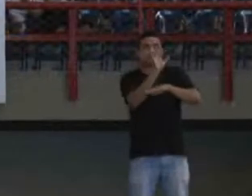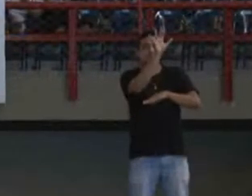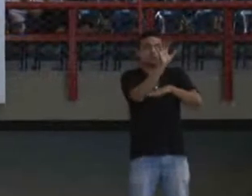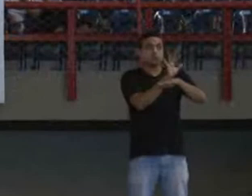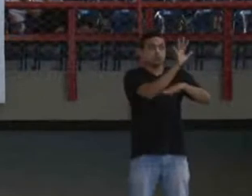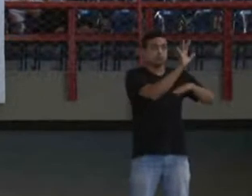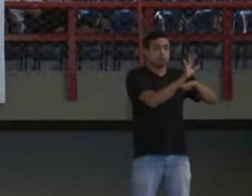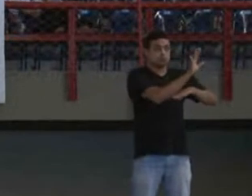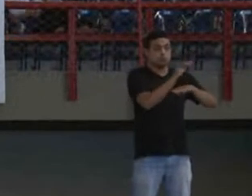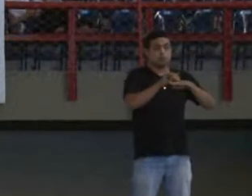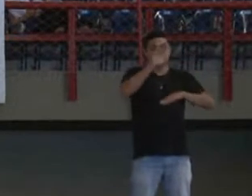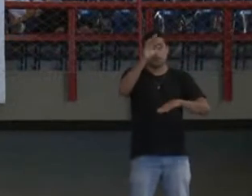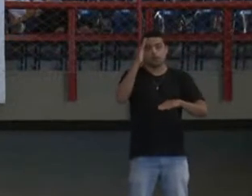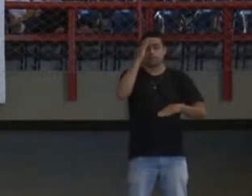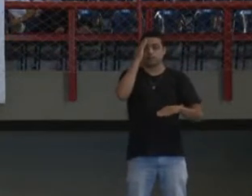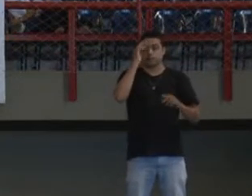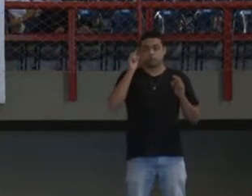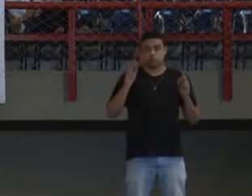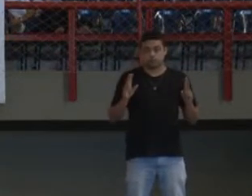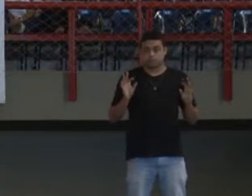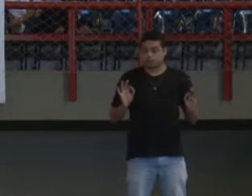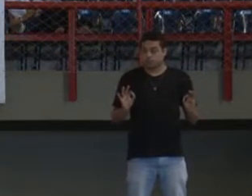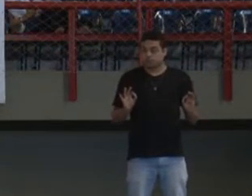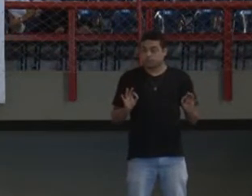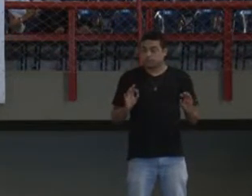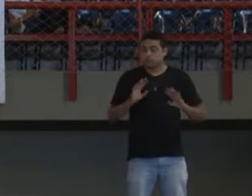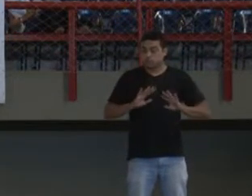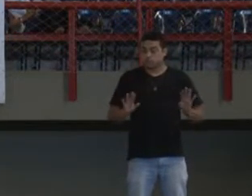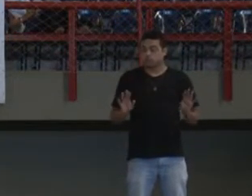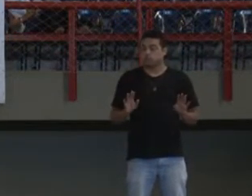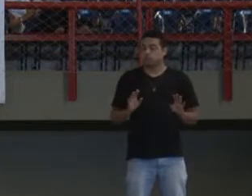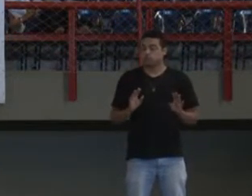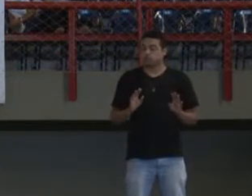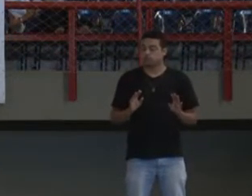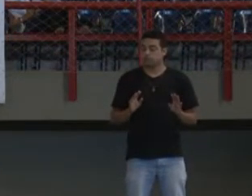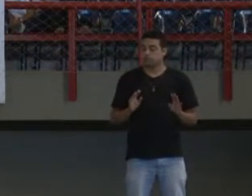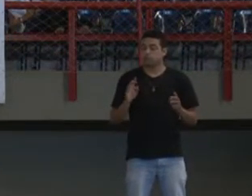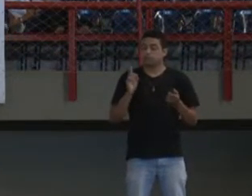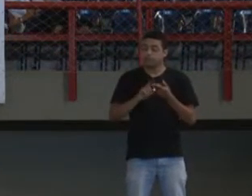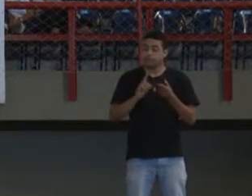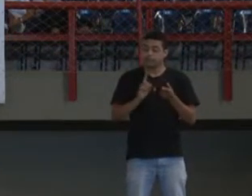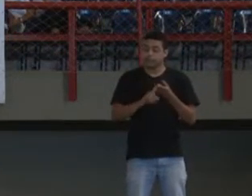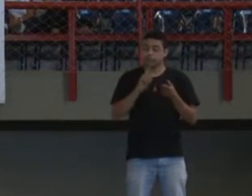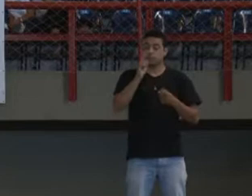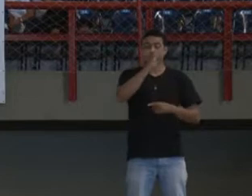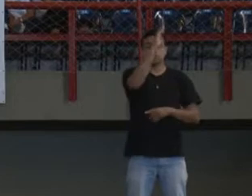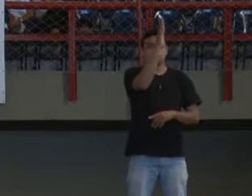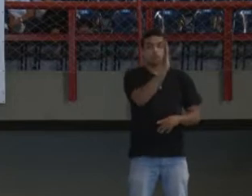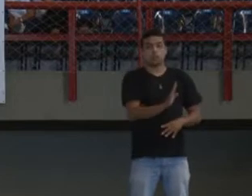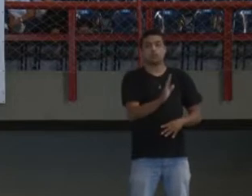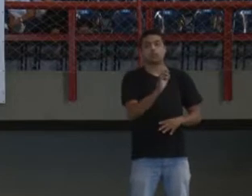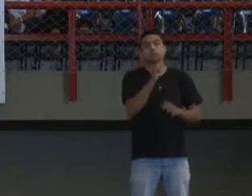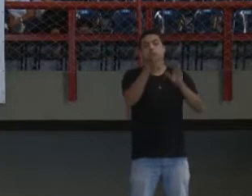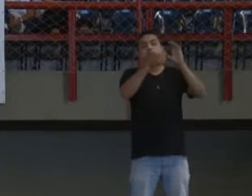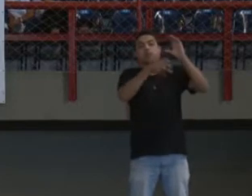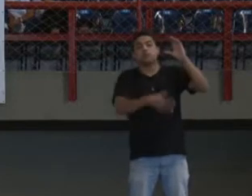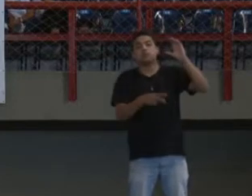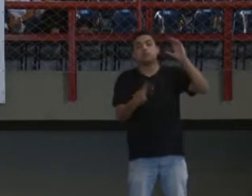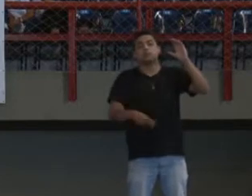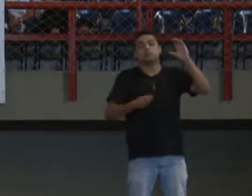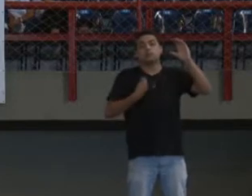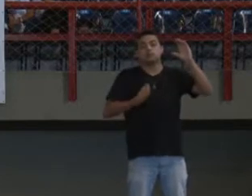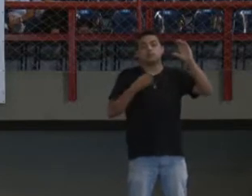evaporação. Ficou claro? Beleza? Pronto. Qual é a característica do Brasil mesmo, hein? Moro num